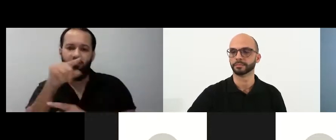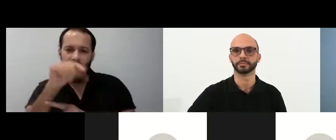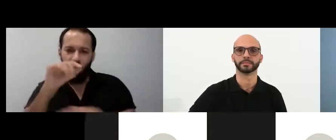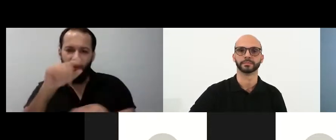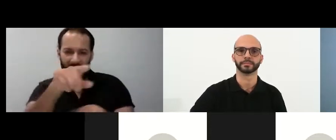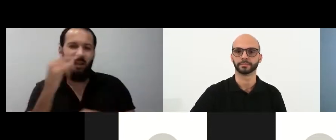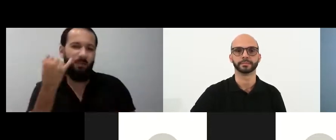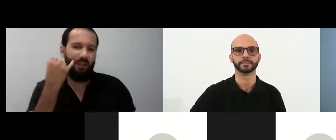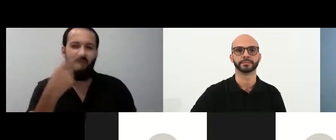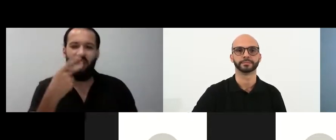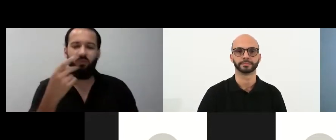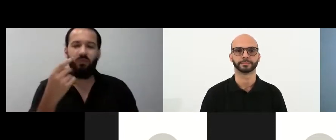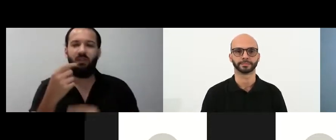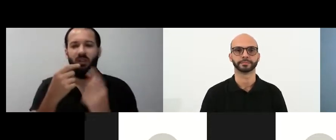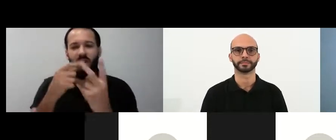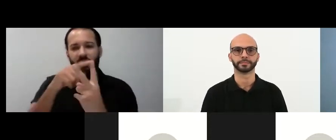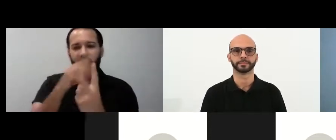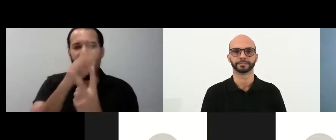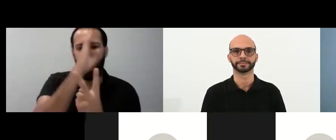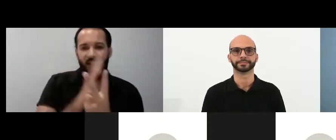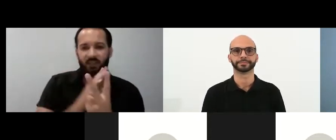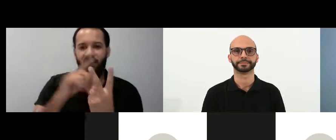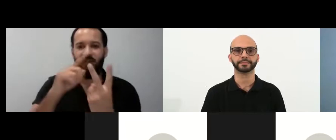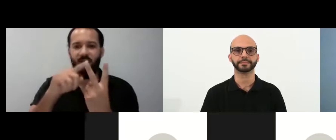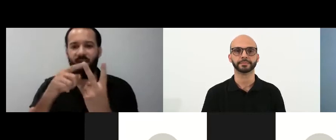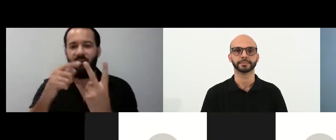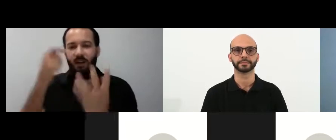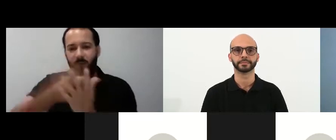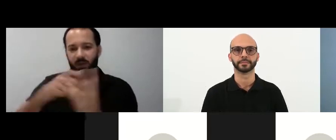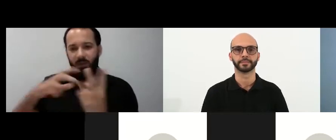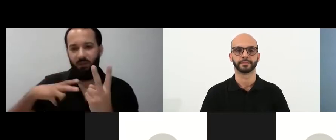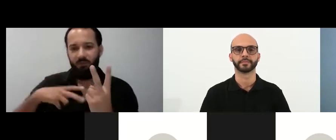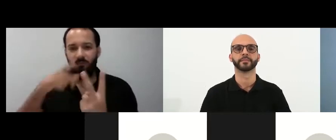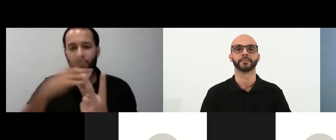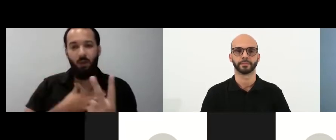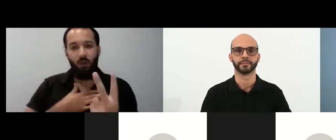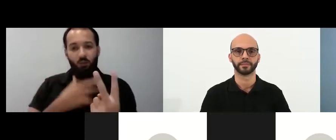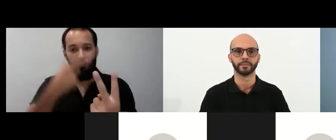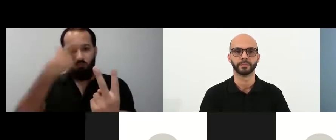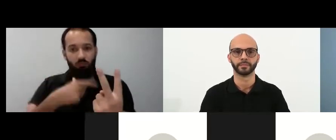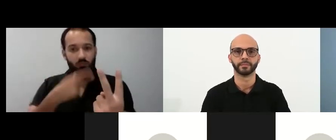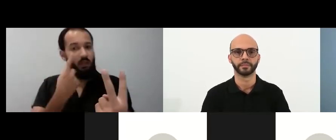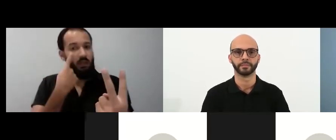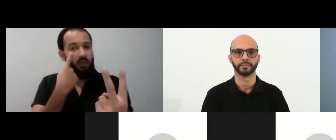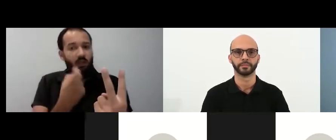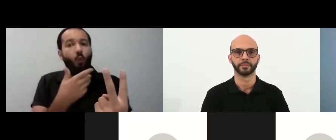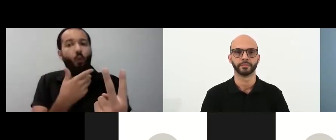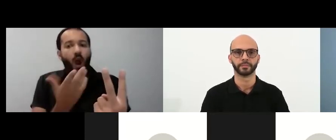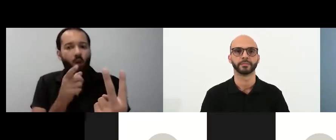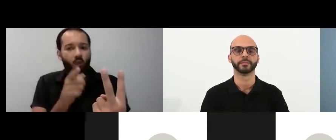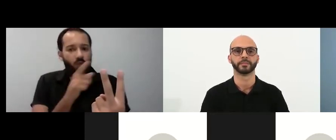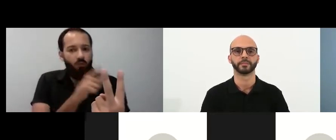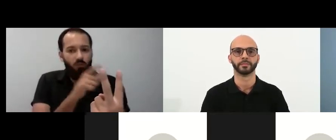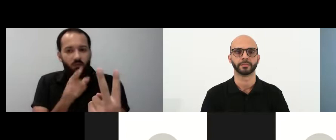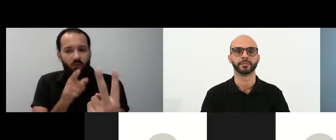online de medicamentos, de produtos farmacêuticos, alguns serviços que antes